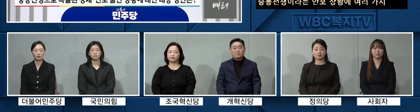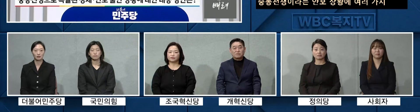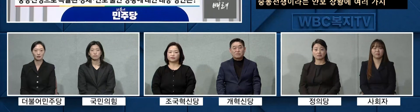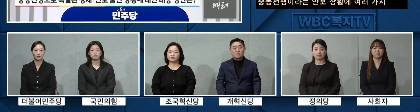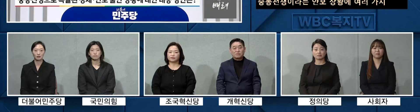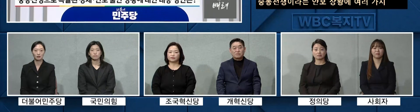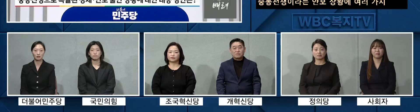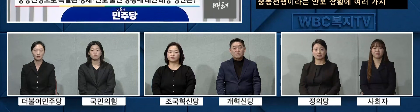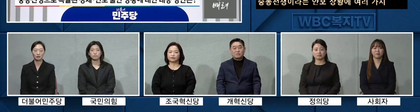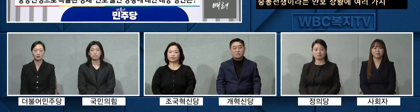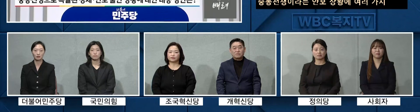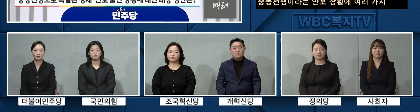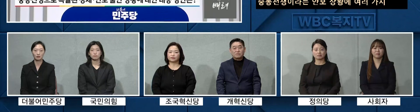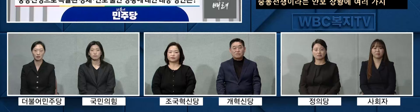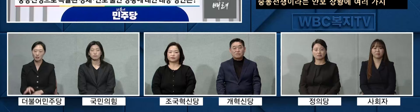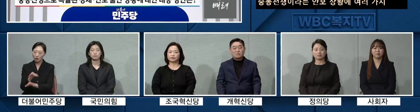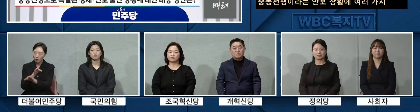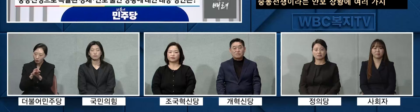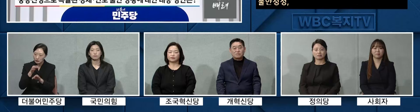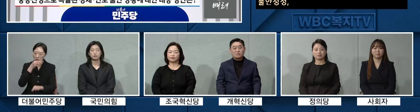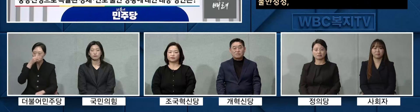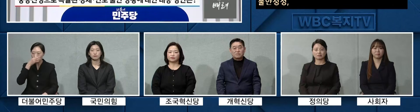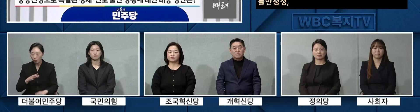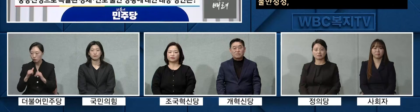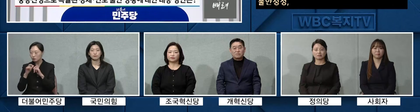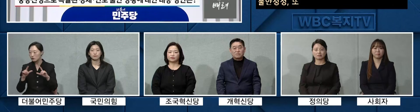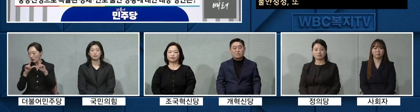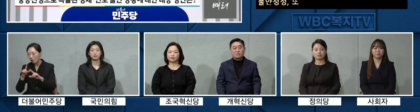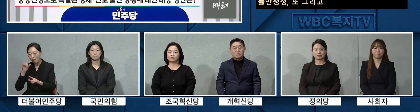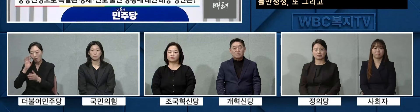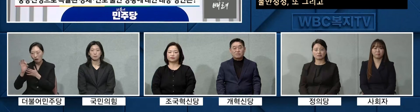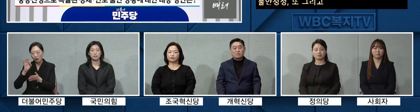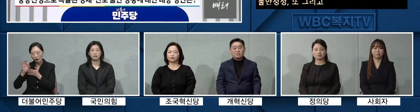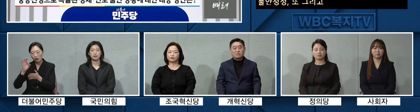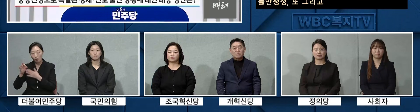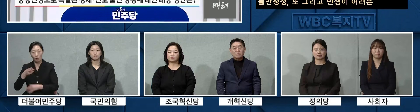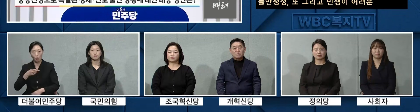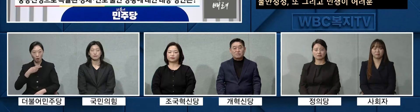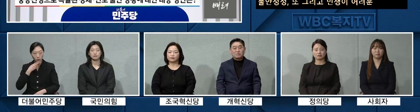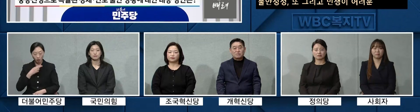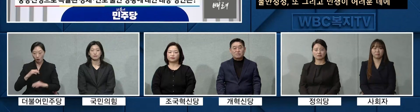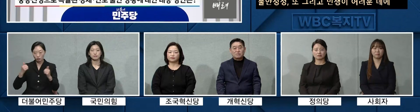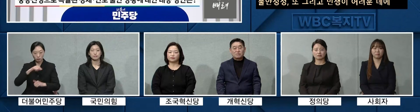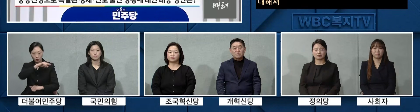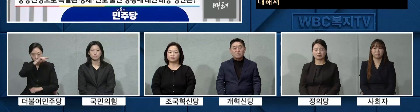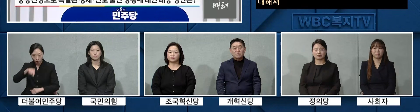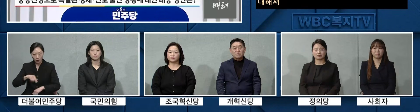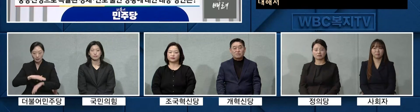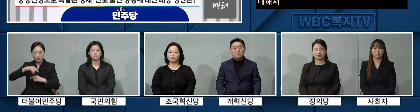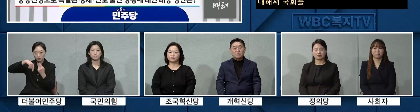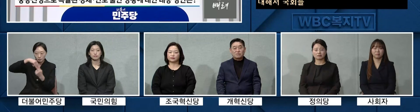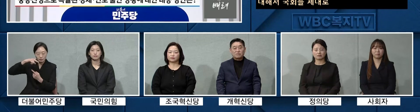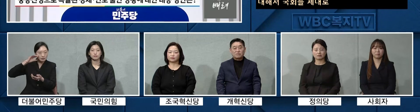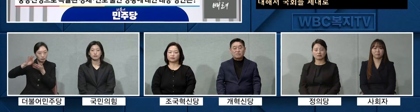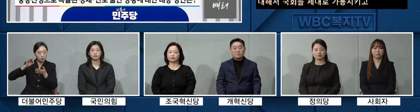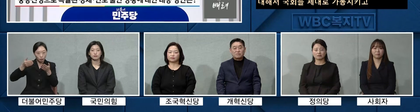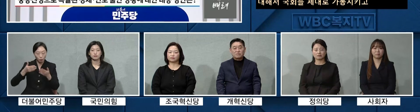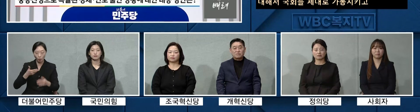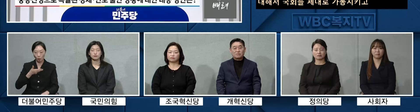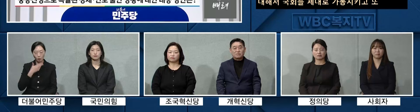지금 불안정성, 또 그리고 민생이 어려운 데에 대해서 국회를 제대로 가동시키고 또 국회가